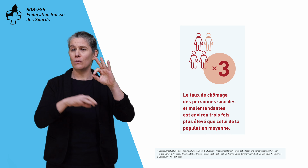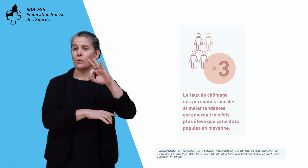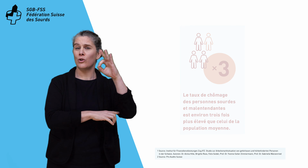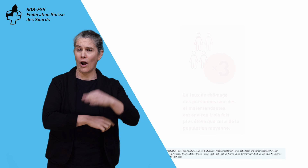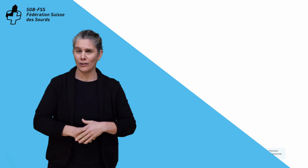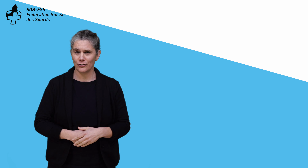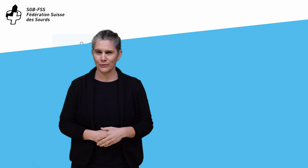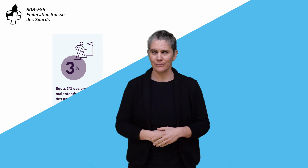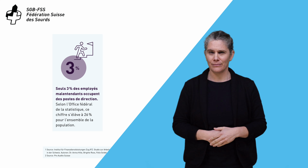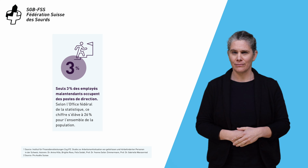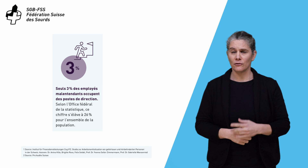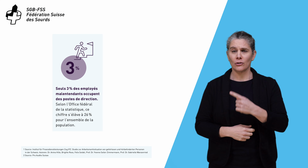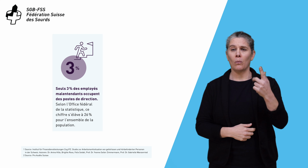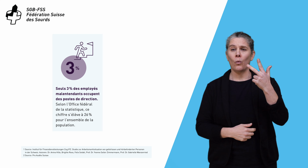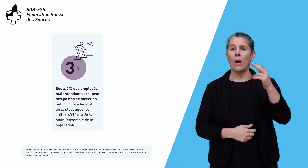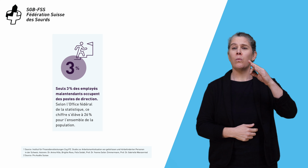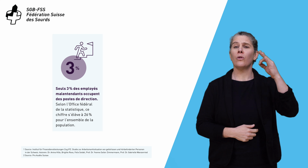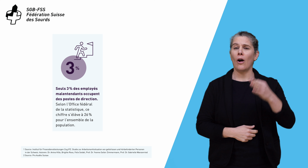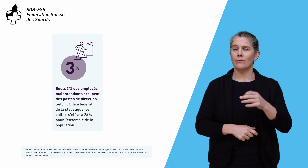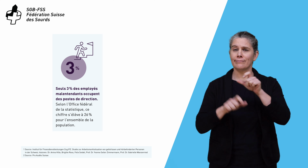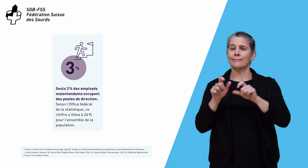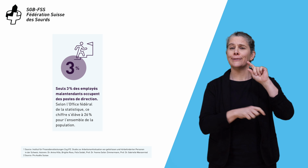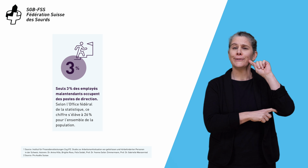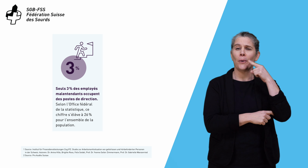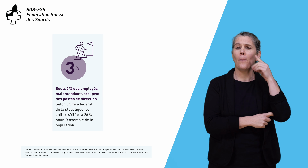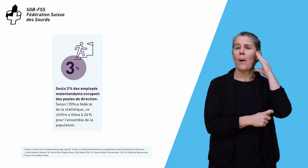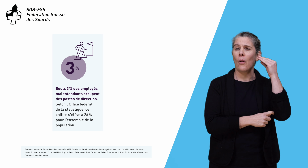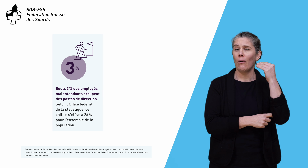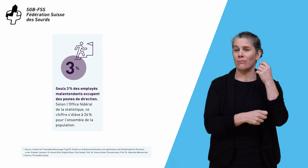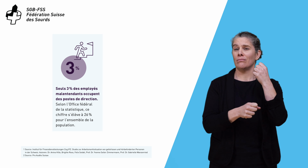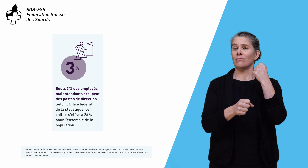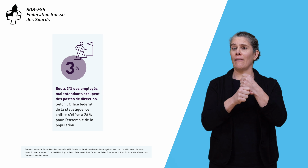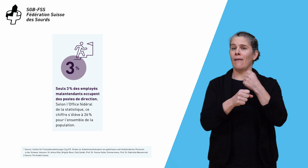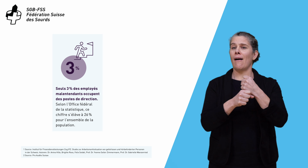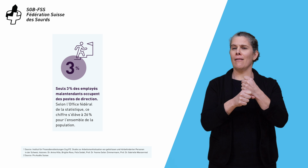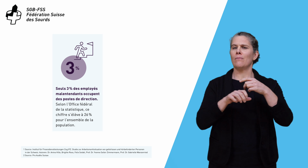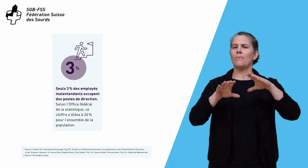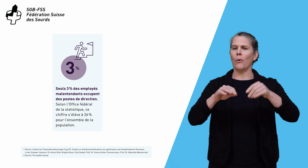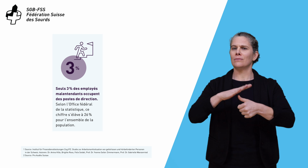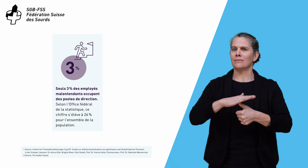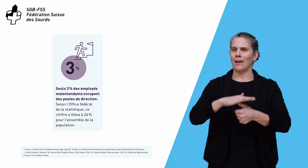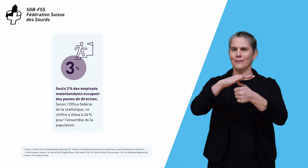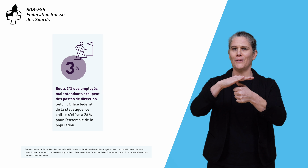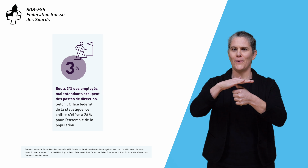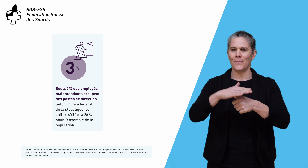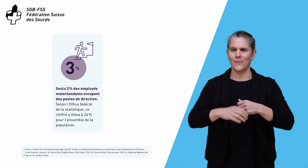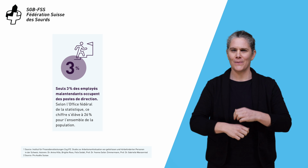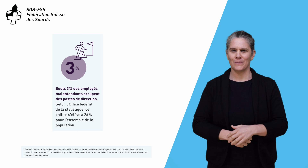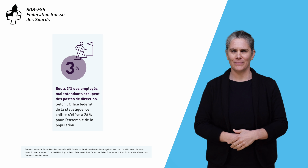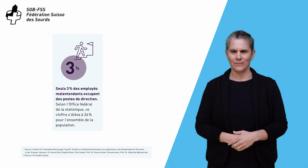environ 10 %. Seuls 3 % des travailleurs sourds et malentendants occupent des postes